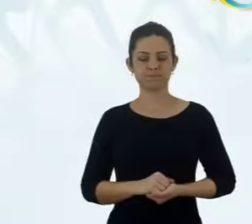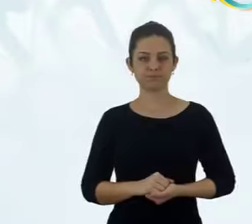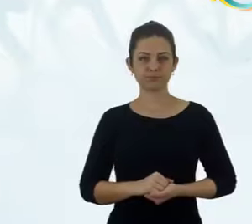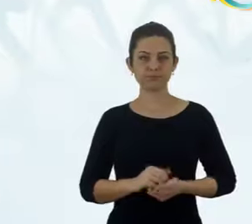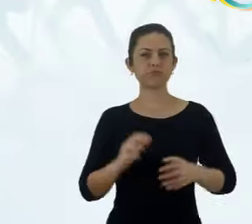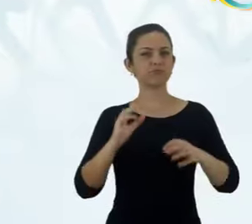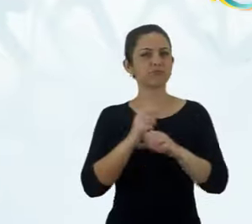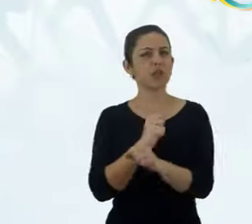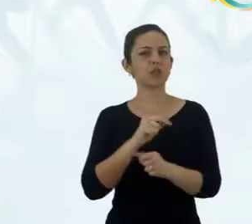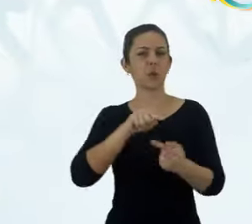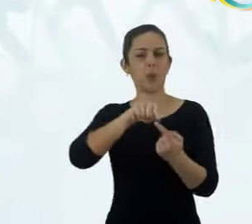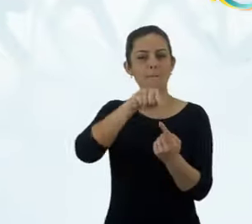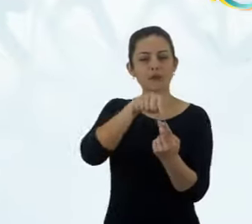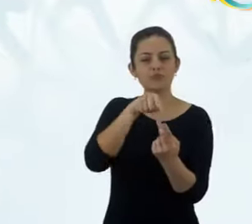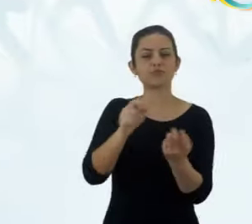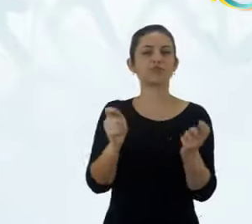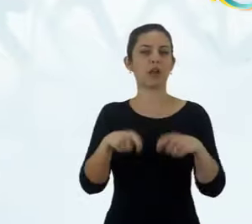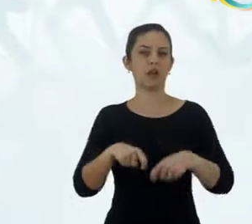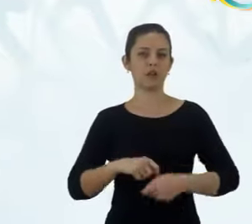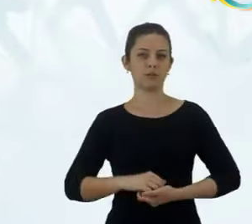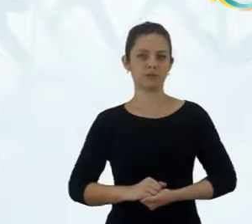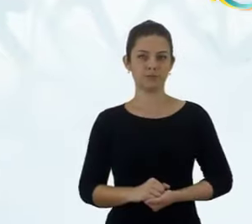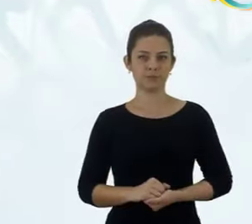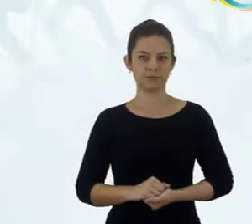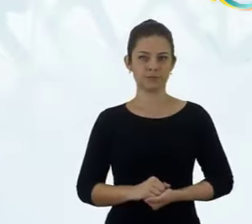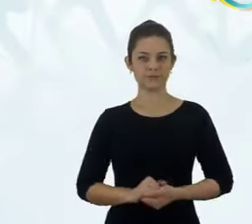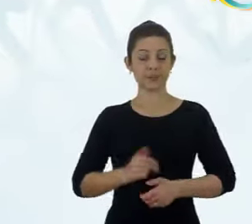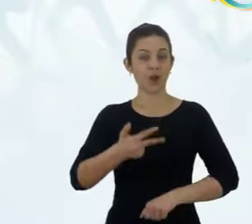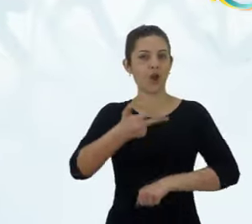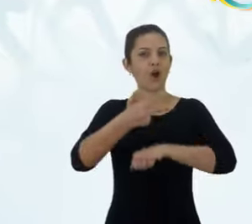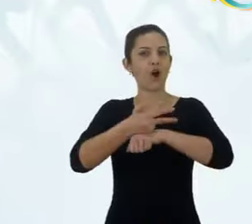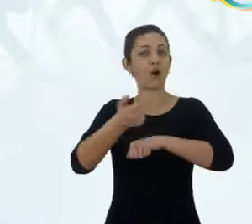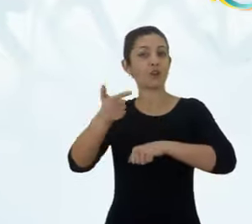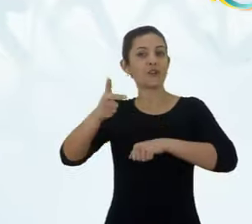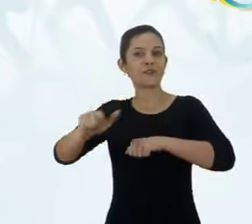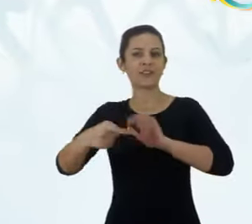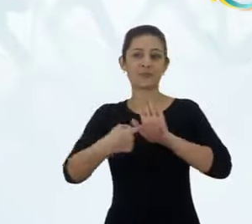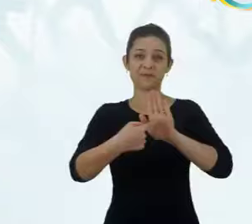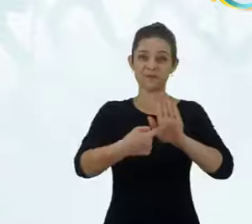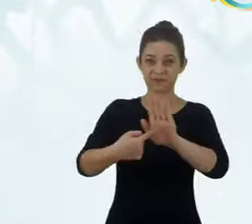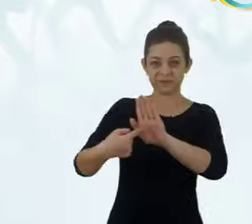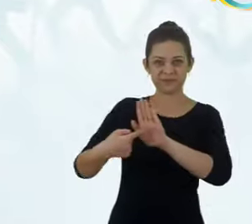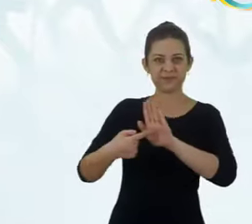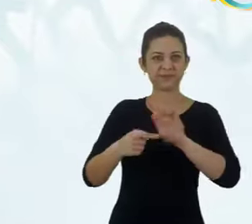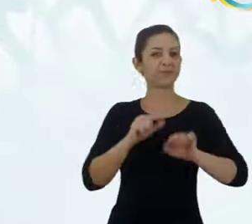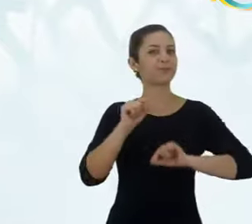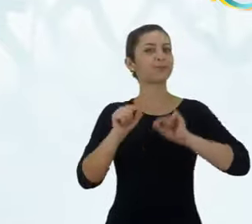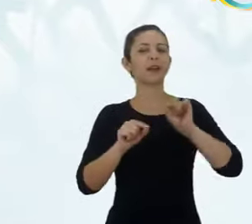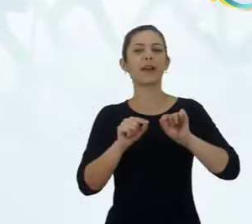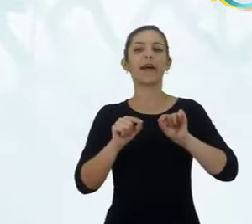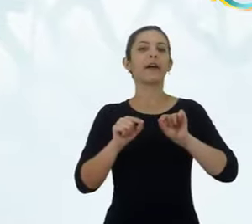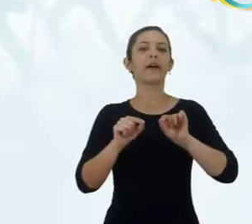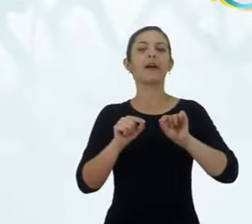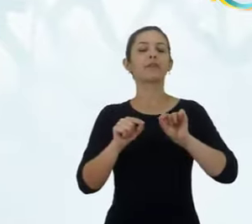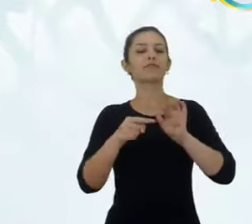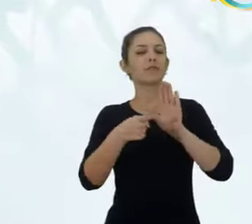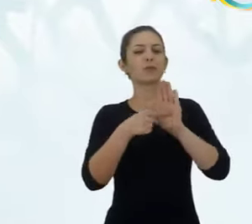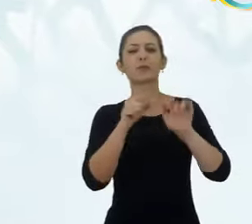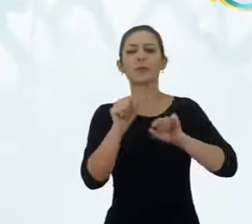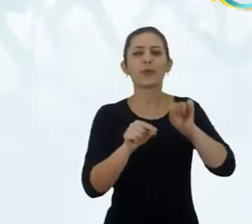completo, atingindo todos os seus objetivos. E agora eu vou mostrar um outro vídeo para vocês,